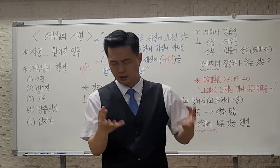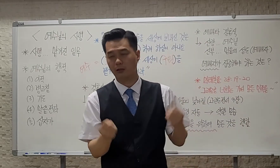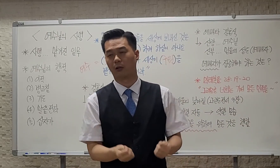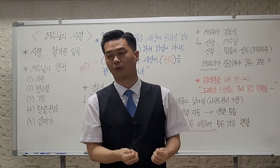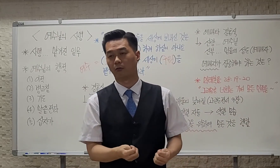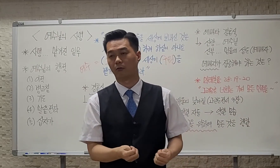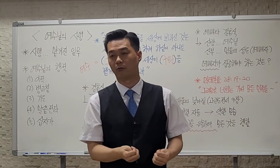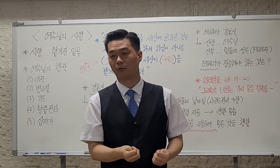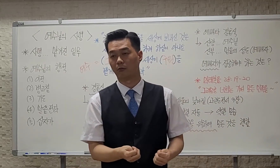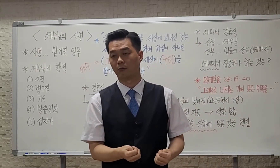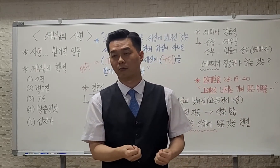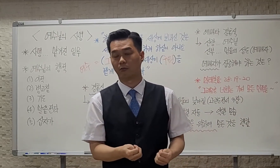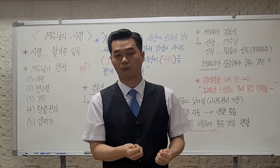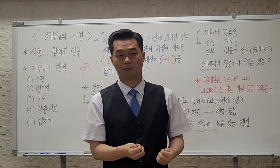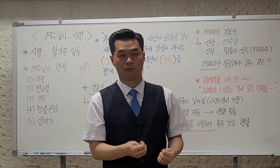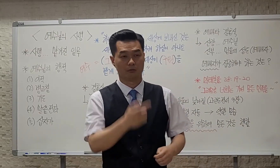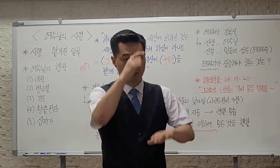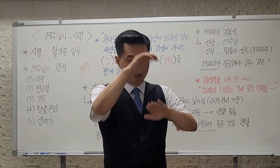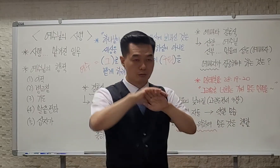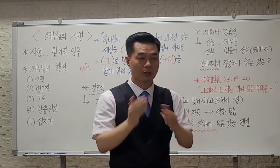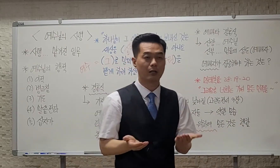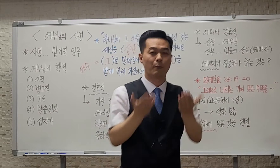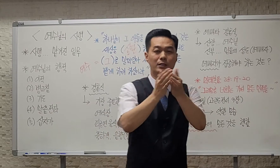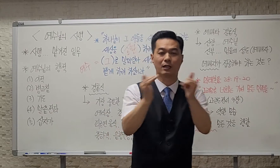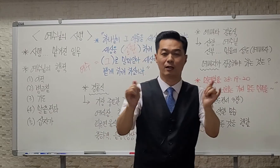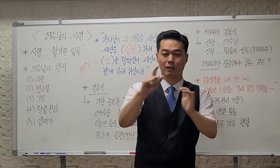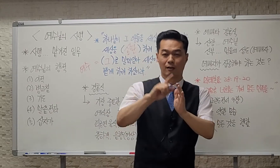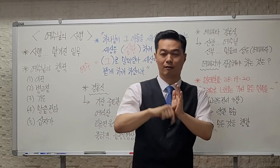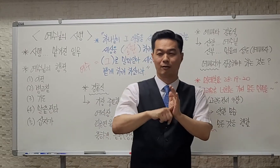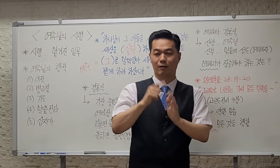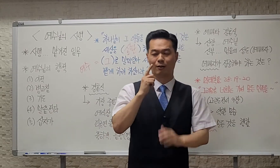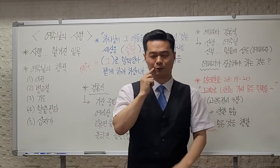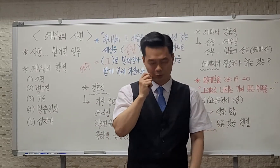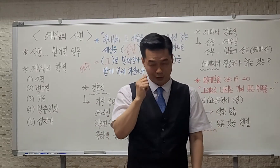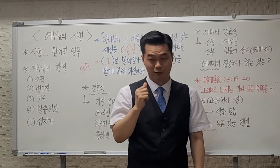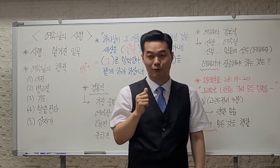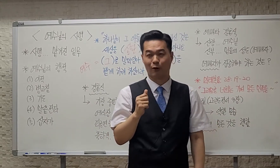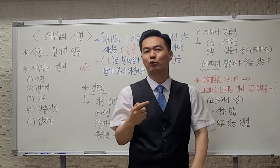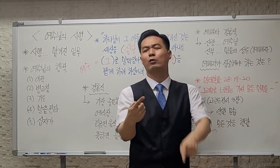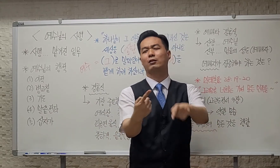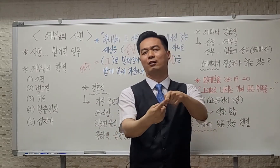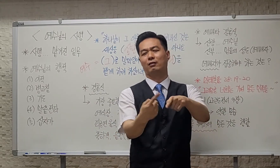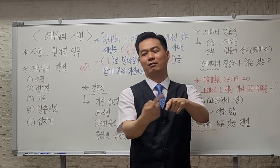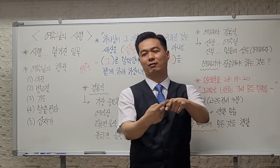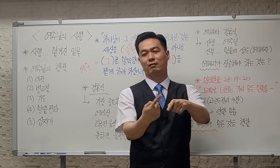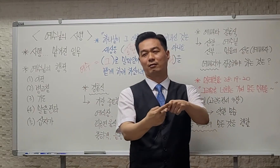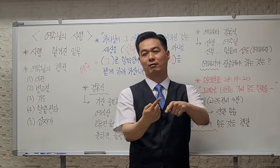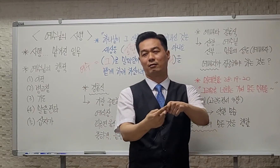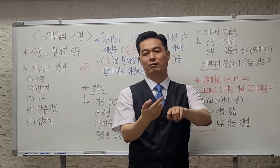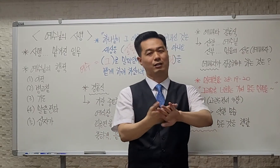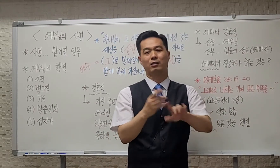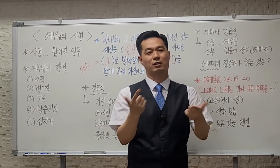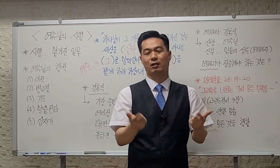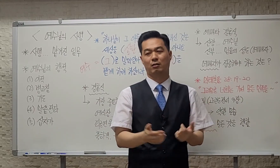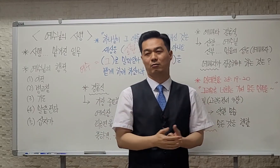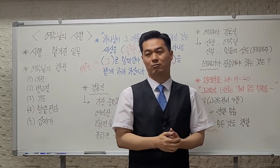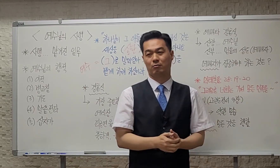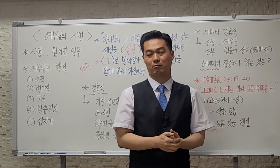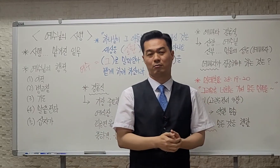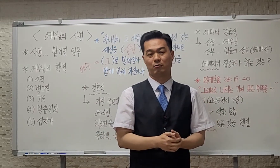그래요. 근데 우리가 예배 시간에 졸아요. 똑같아. 다르지 않아요.